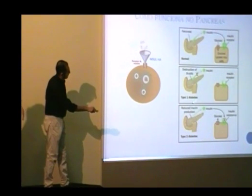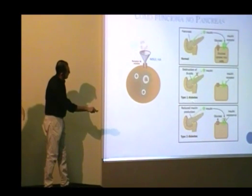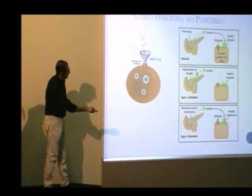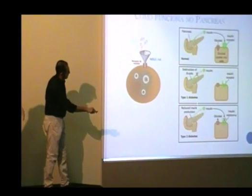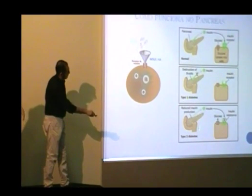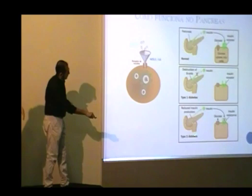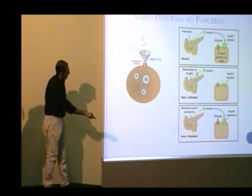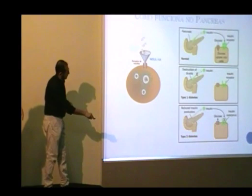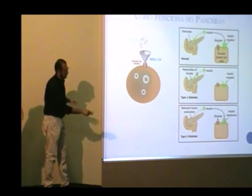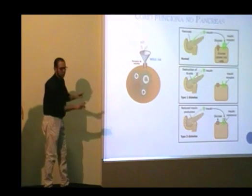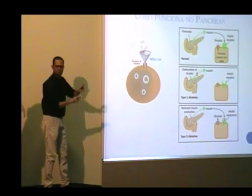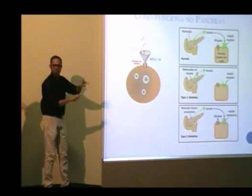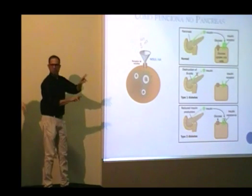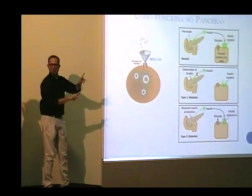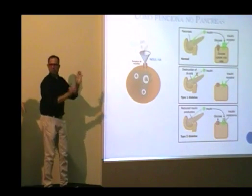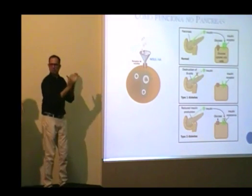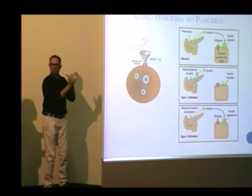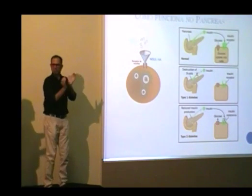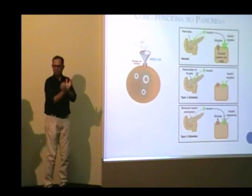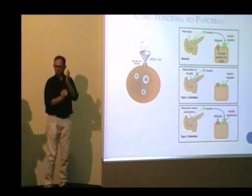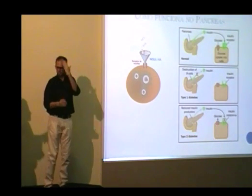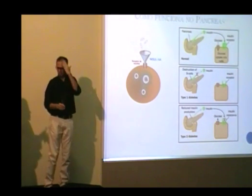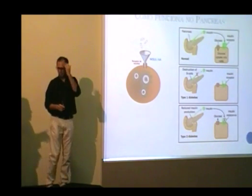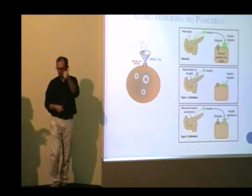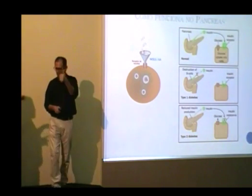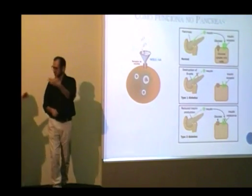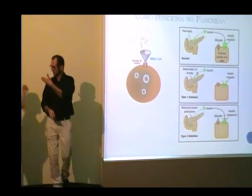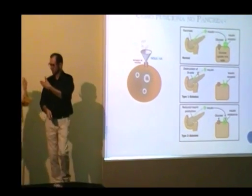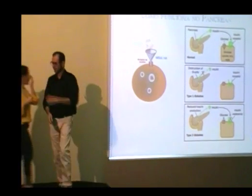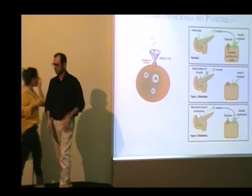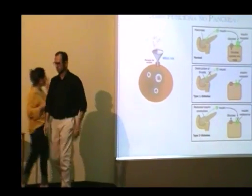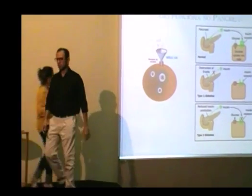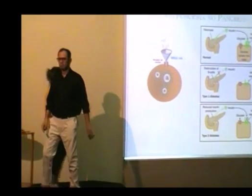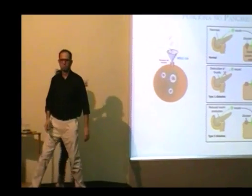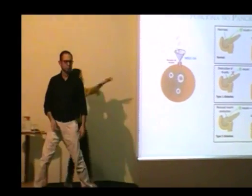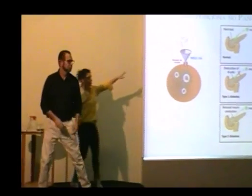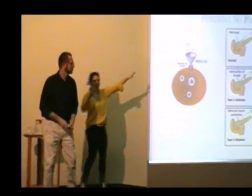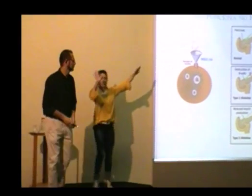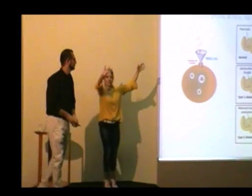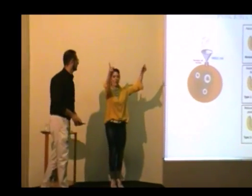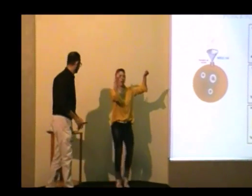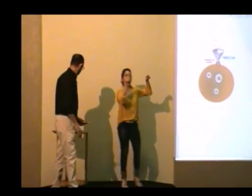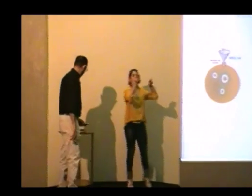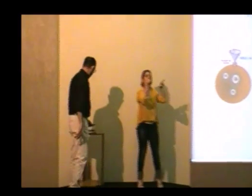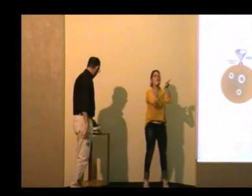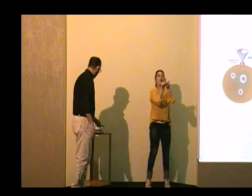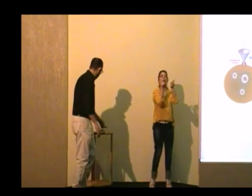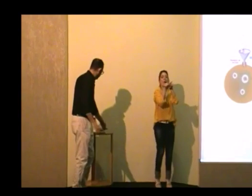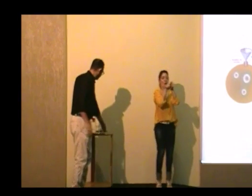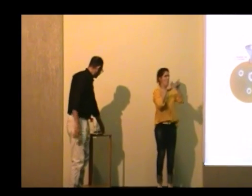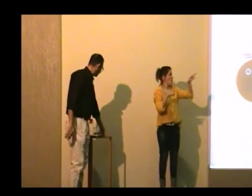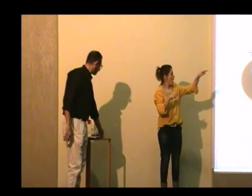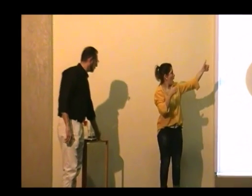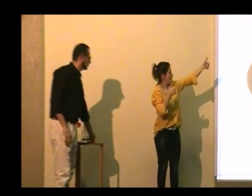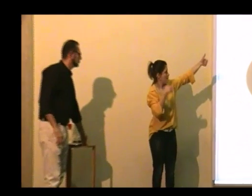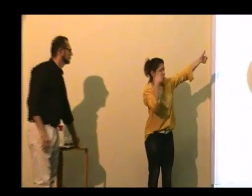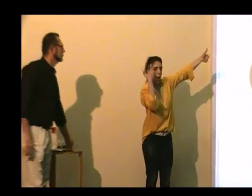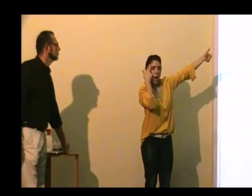Mas há uma resistência à insulina e aí o açúcar aumenta no sangue.